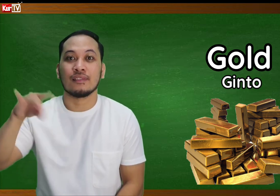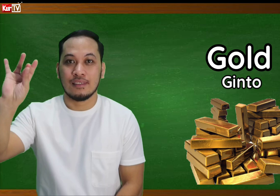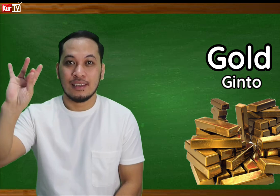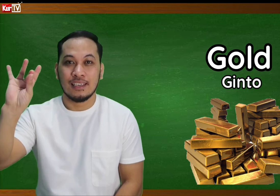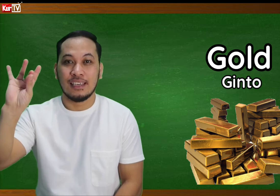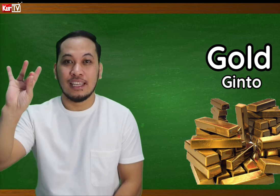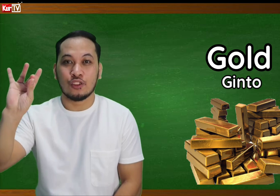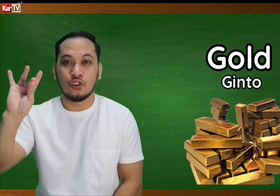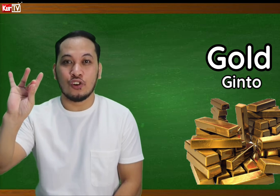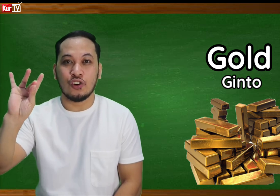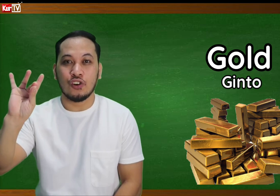Ginto.